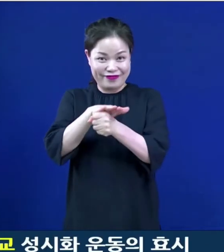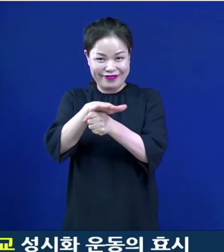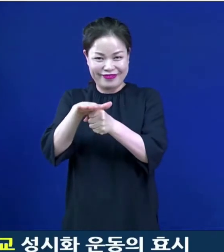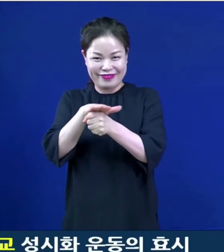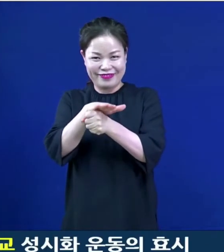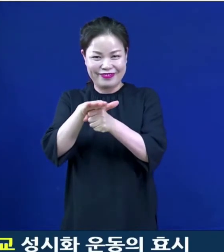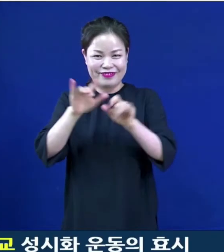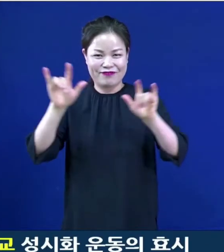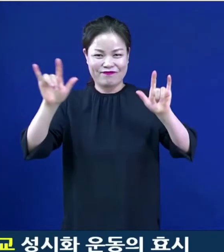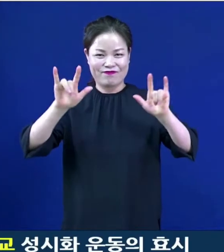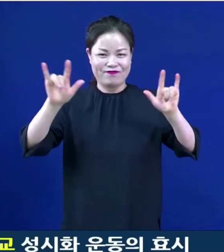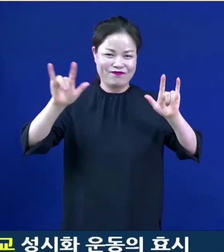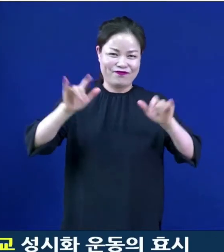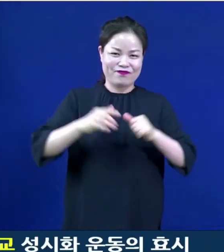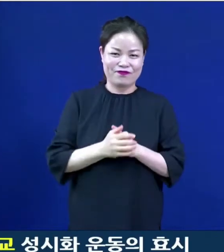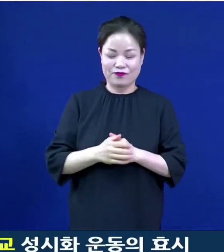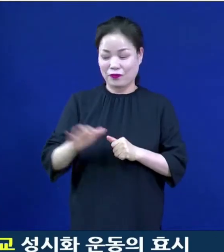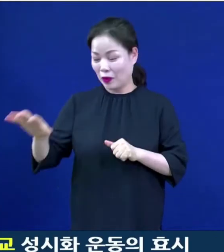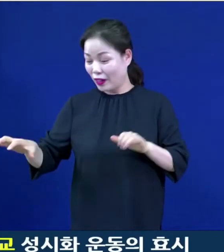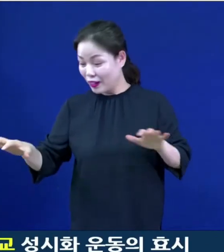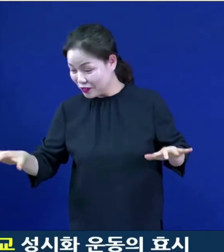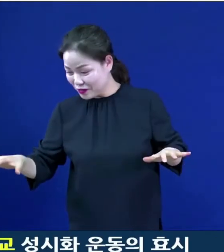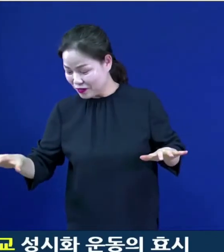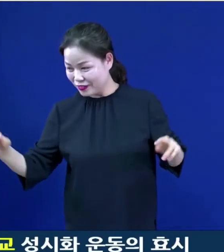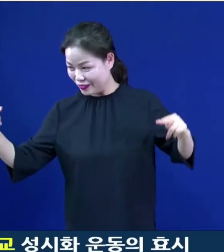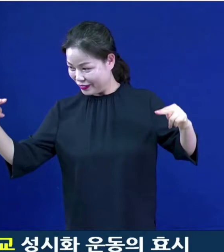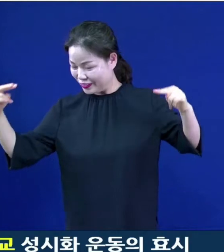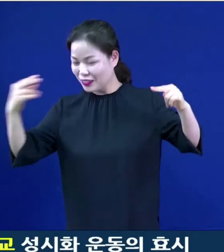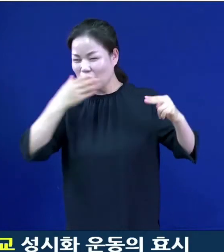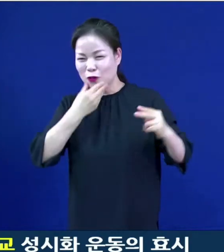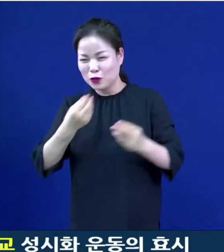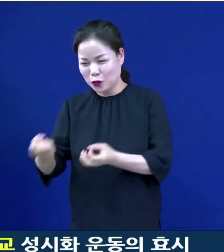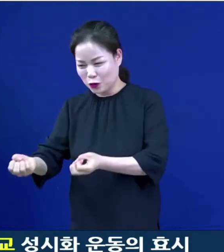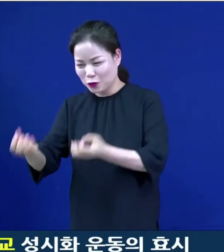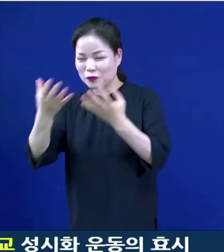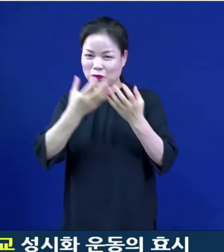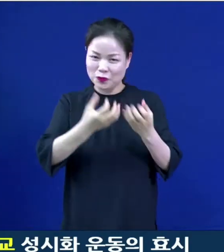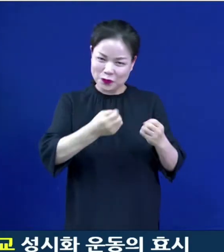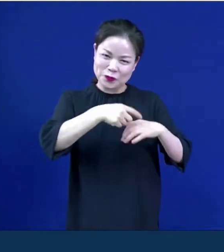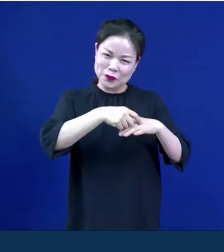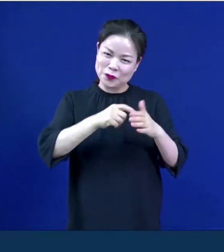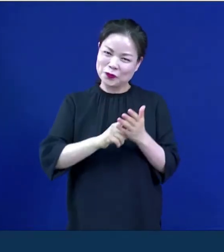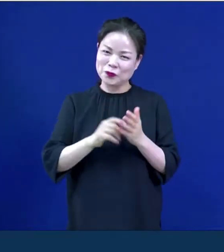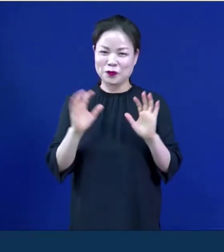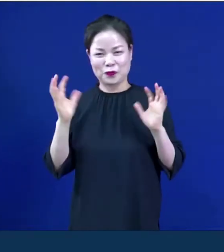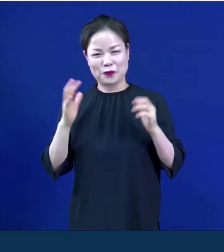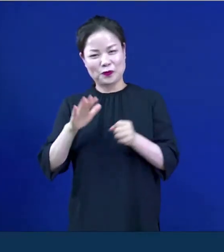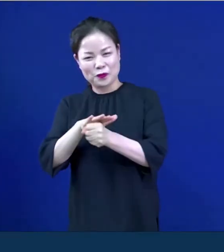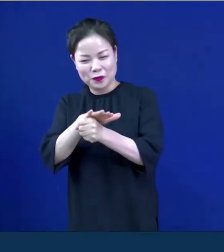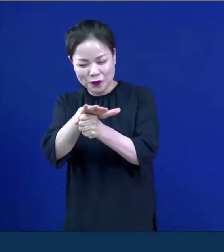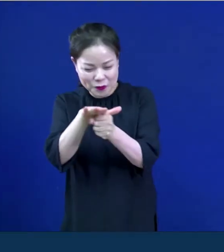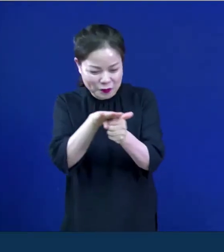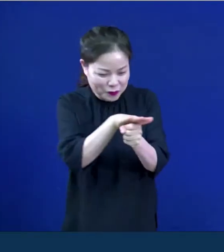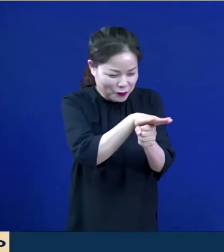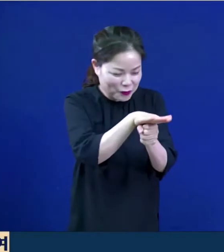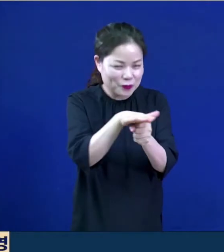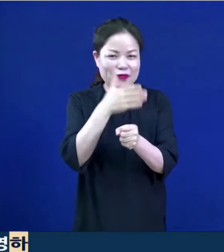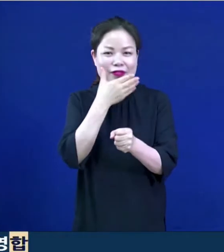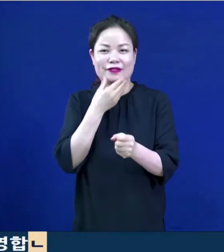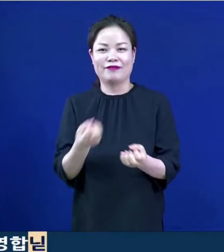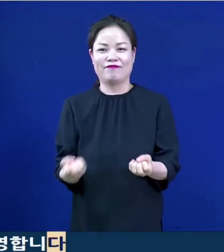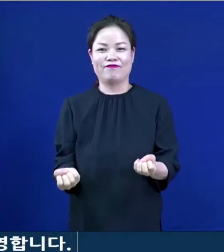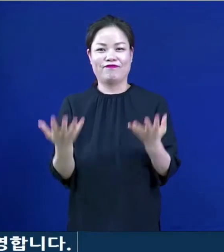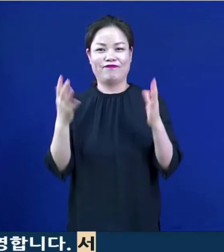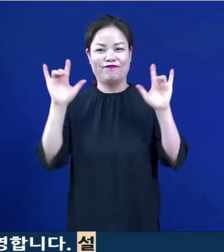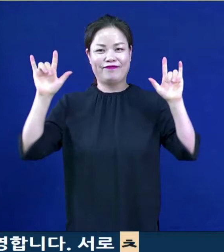사랑합니다. 우리 좌우 옆분 한번 눈으로 축복해 주시고 마음으로 환영해 주시기 바랍니다. 사랑합니다. 축복합니다.